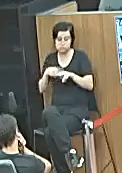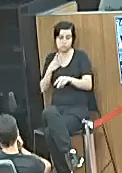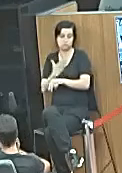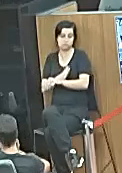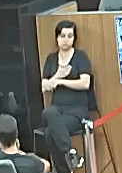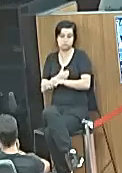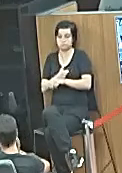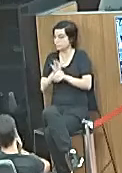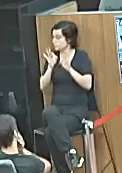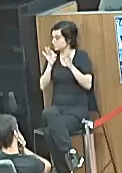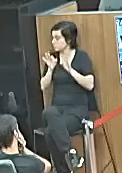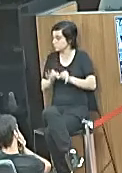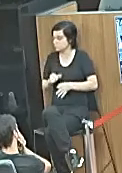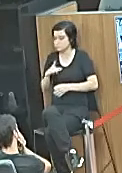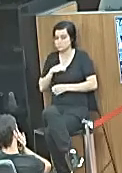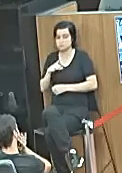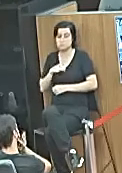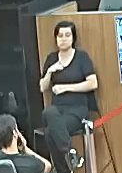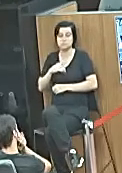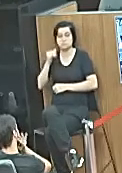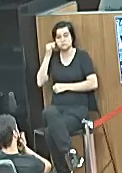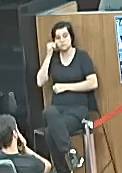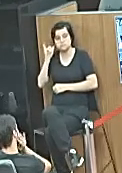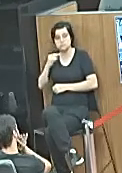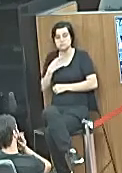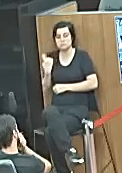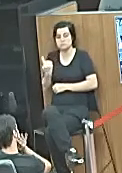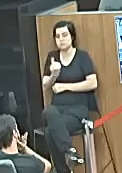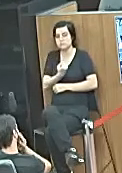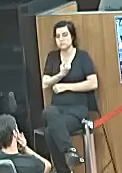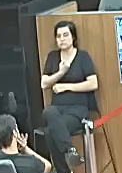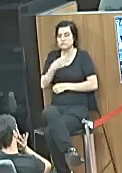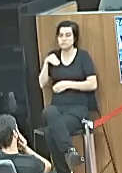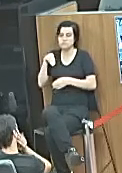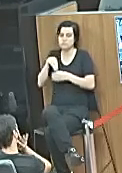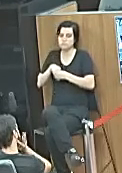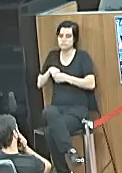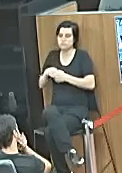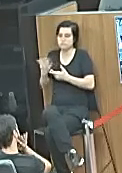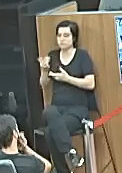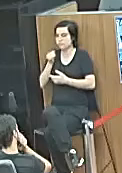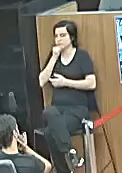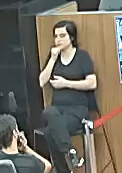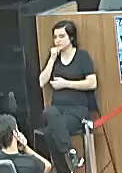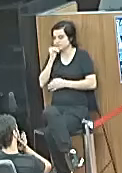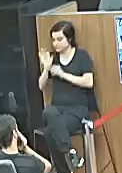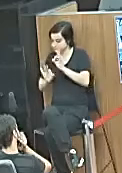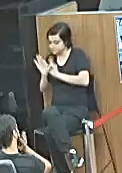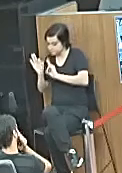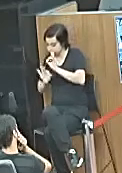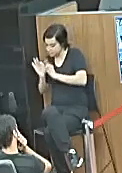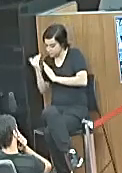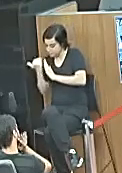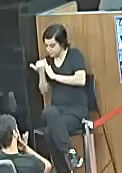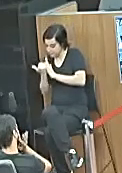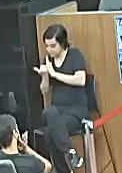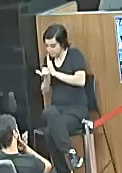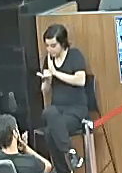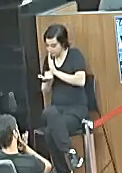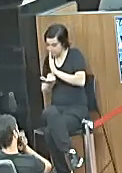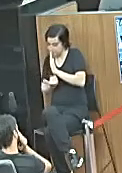ter certeza e evitar que a gente fique colocando dentro da nossa carteira e de projectos que vão ser